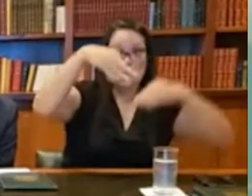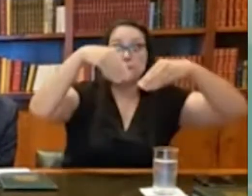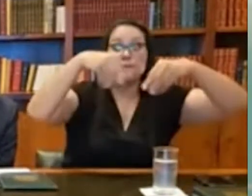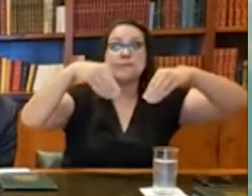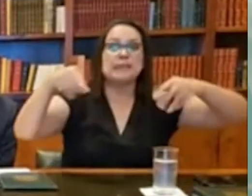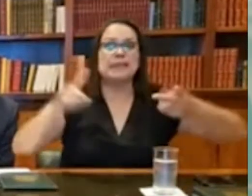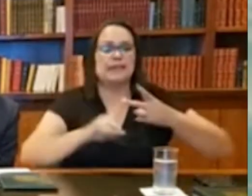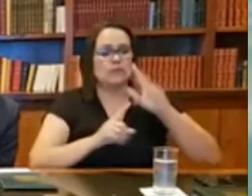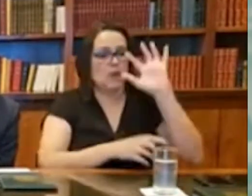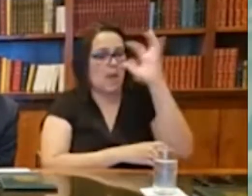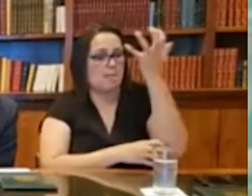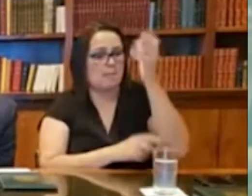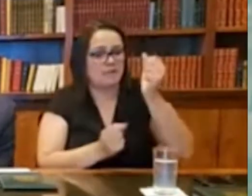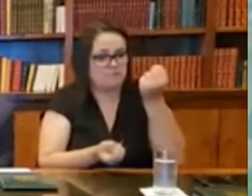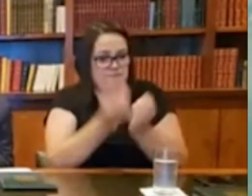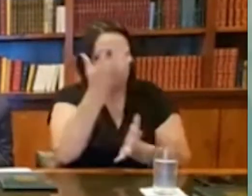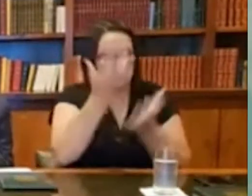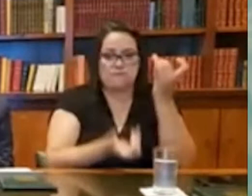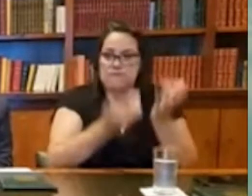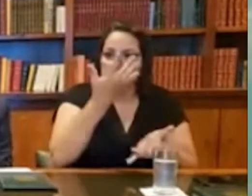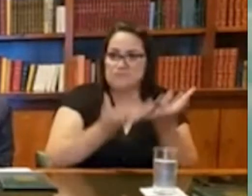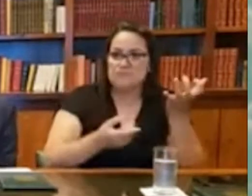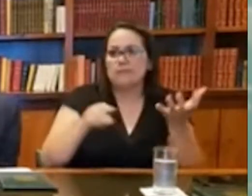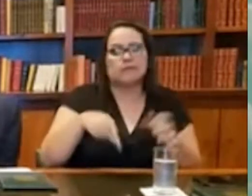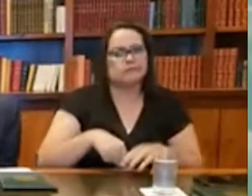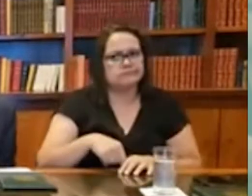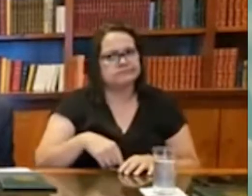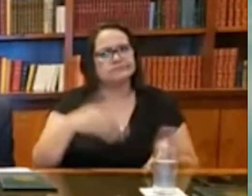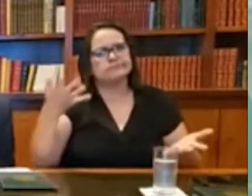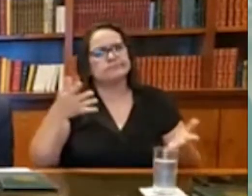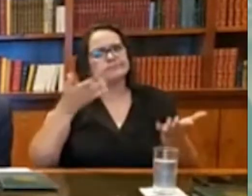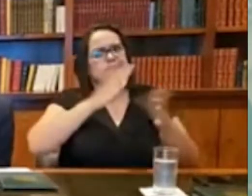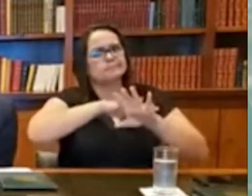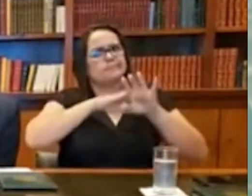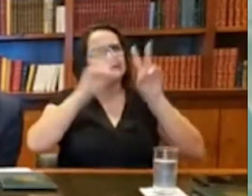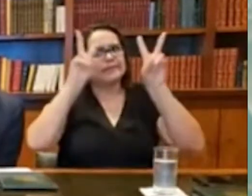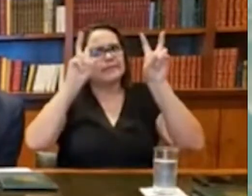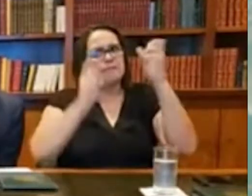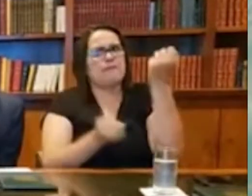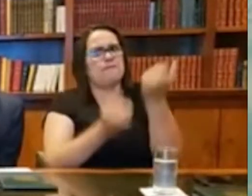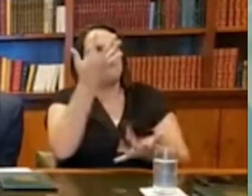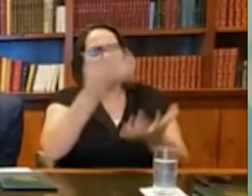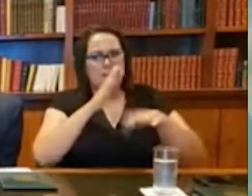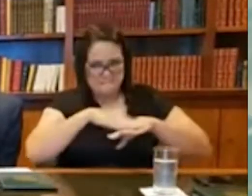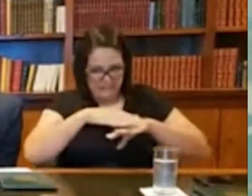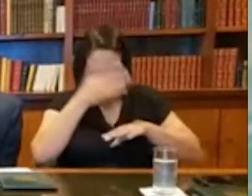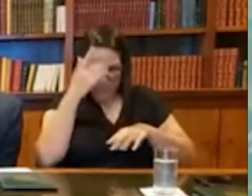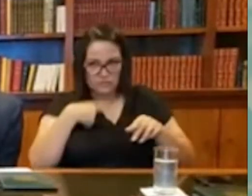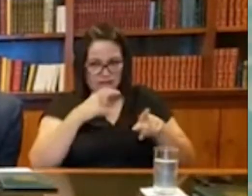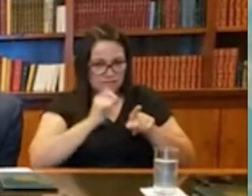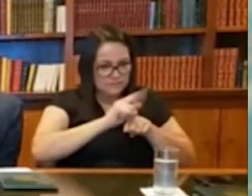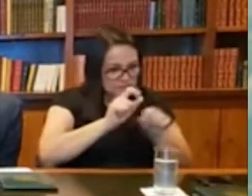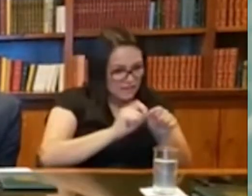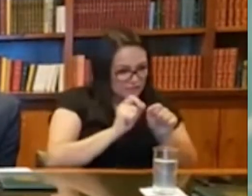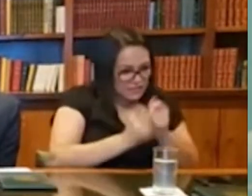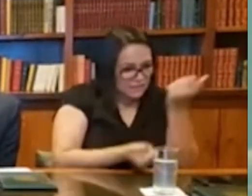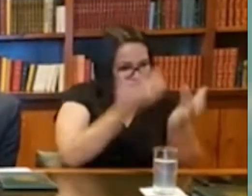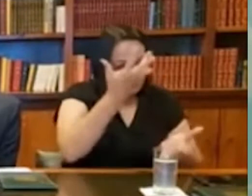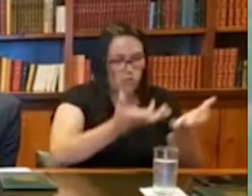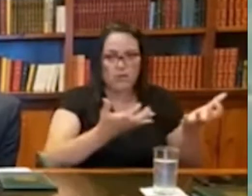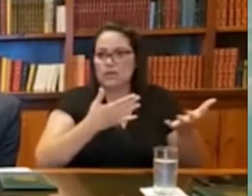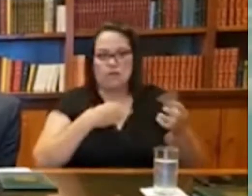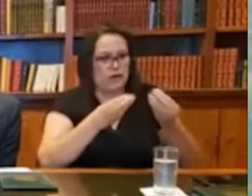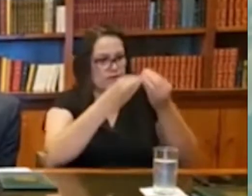ninguém vai colocar fogo, aliás, essa história de fogo, presidente. O produtor rural não vai queimar a sua propriedade porque ele está se autodestruindo.